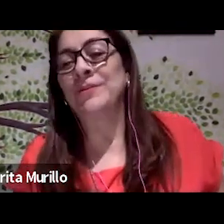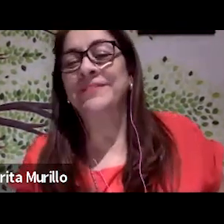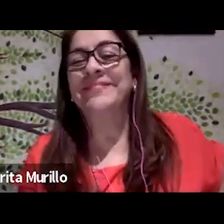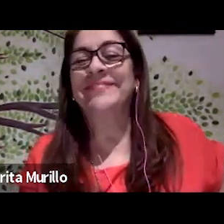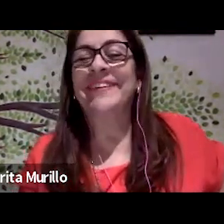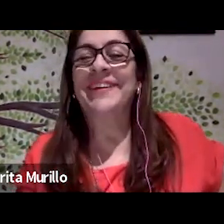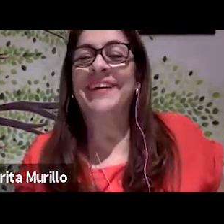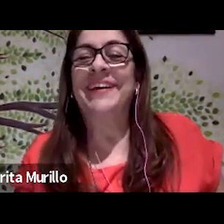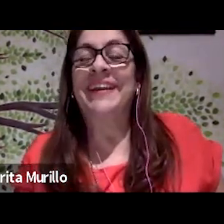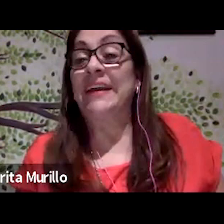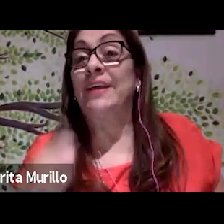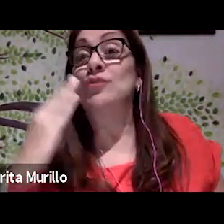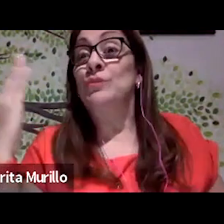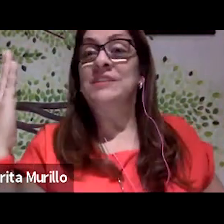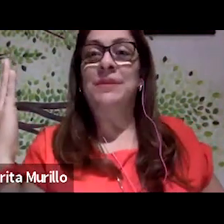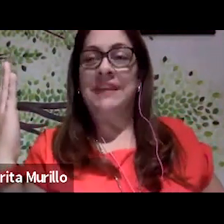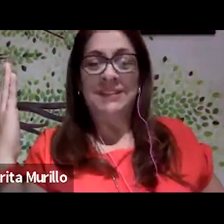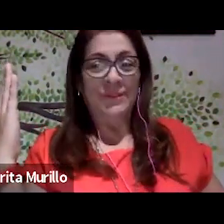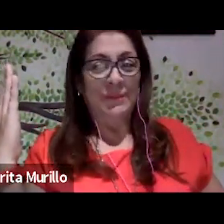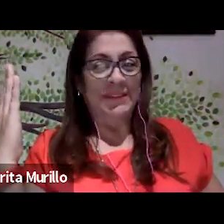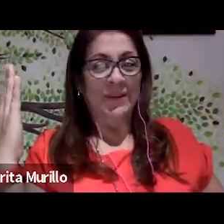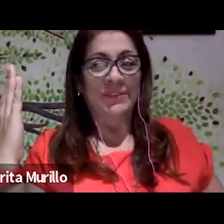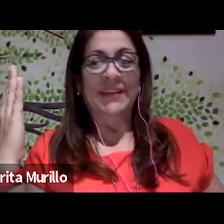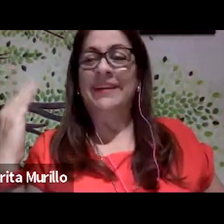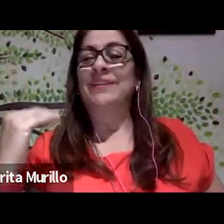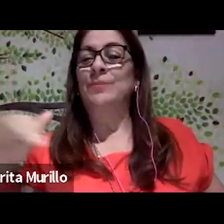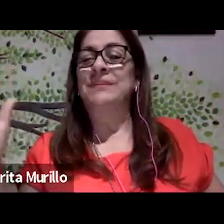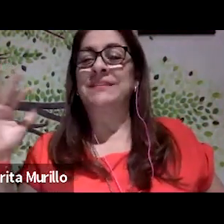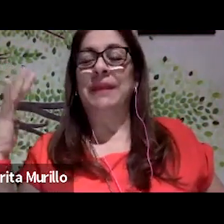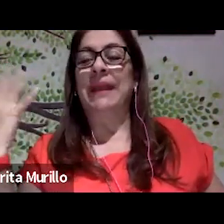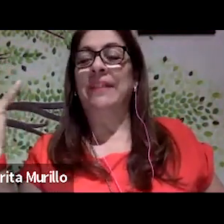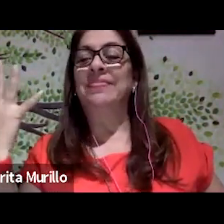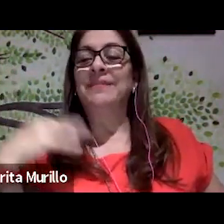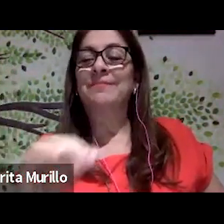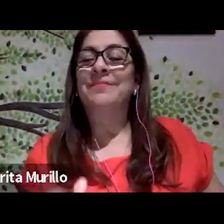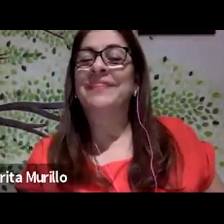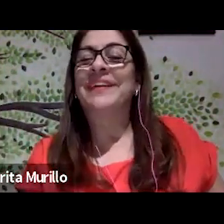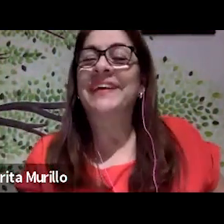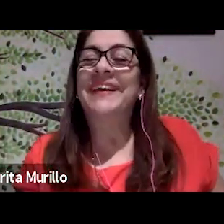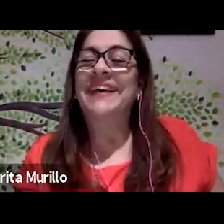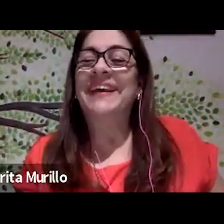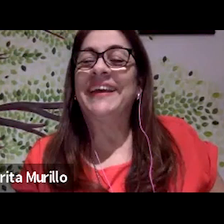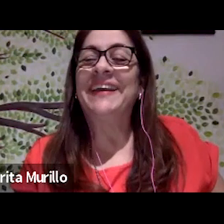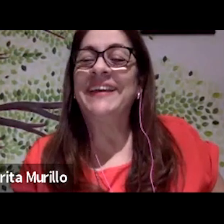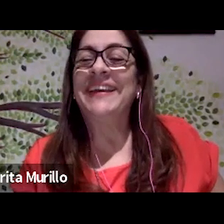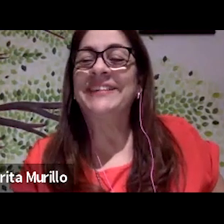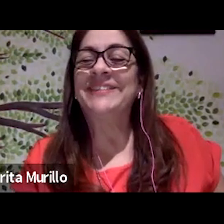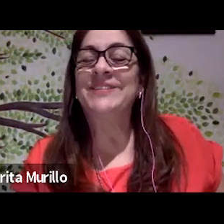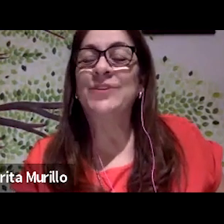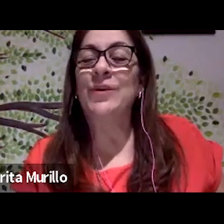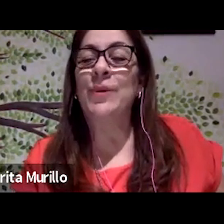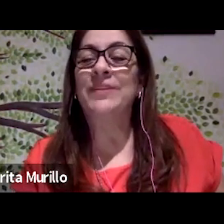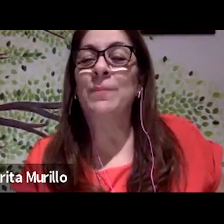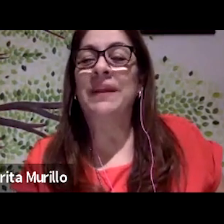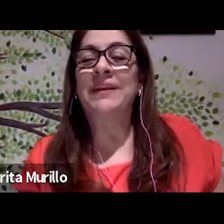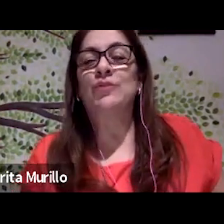Eduardo Le agradezco muchísimo a Jason que me traduce cada rato me encanta y entonces